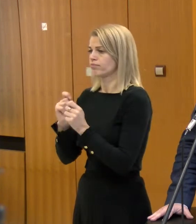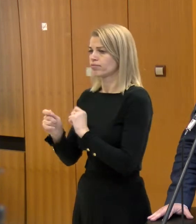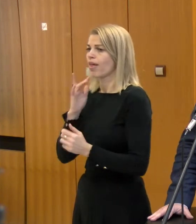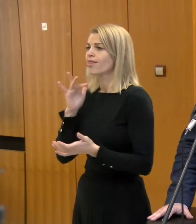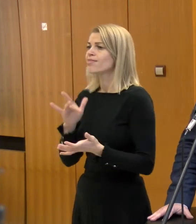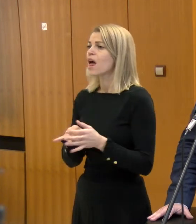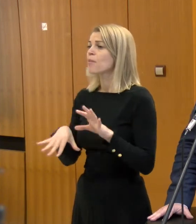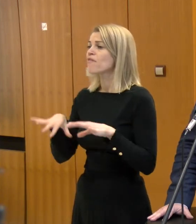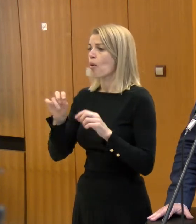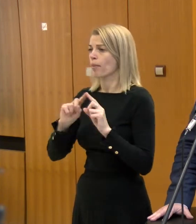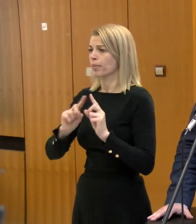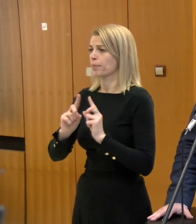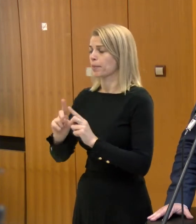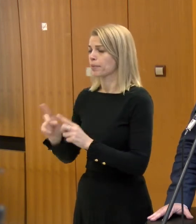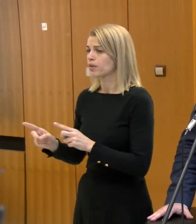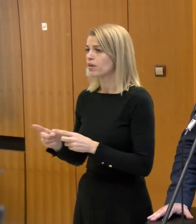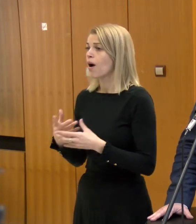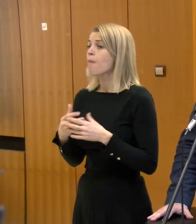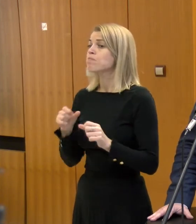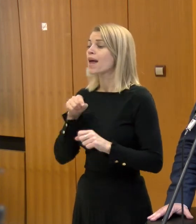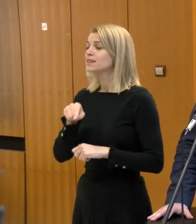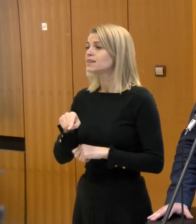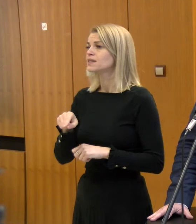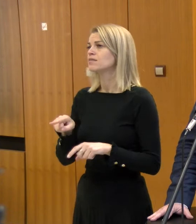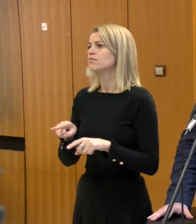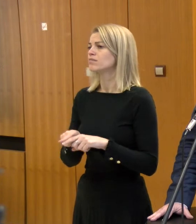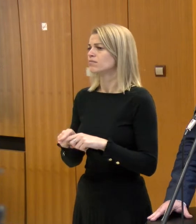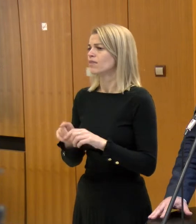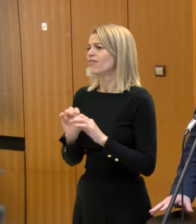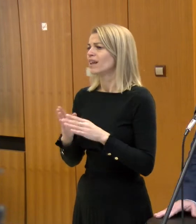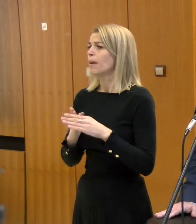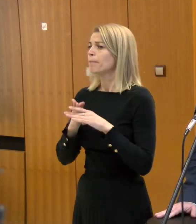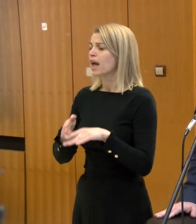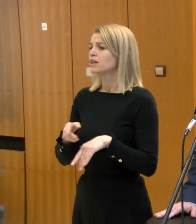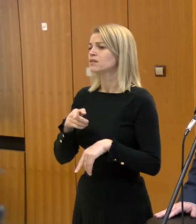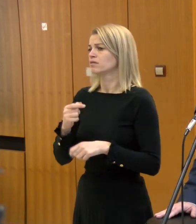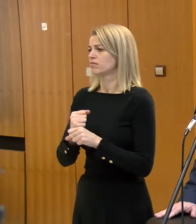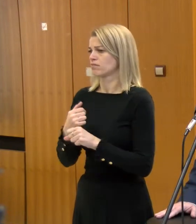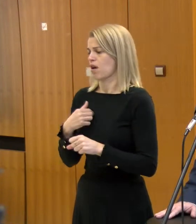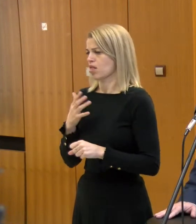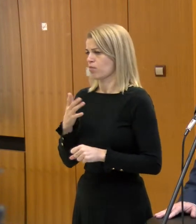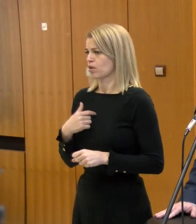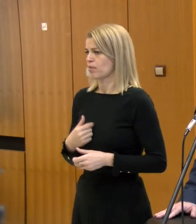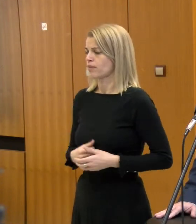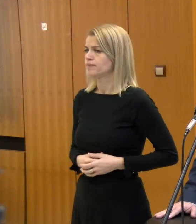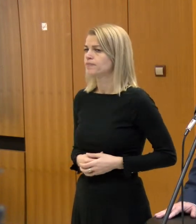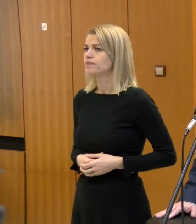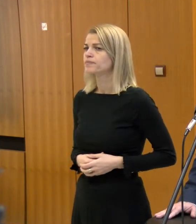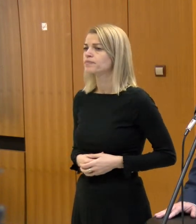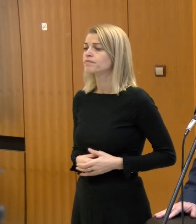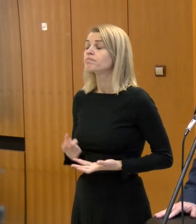termín volieb, bez toho, aby to malo reálnu šancu prejsť, na tom sa podieľať nebudeme.